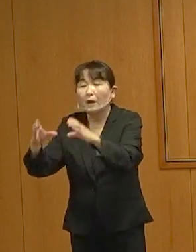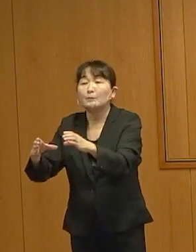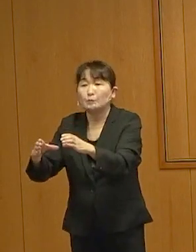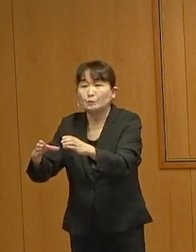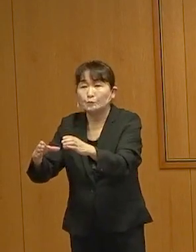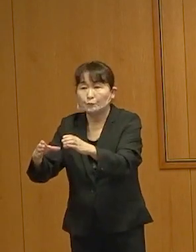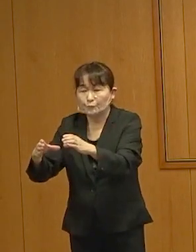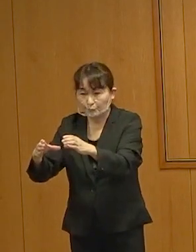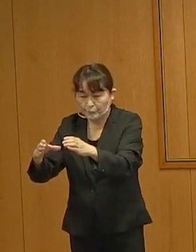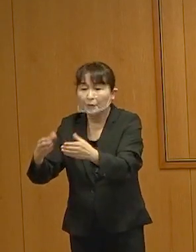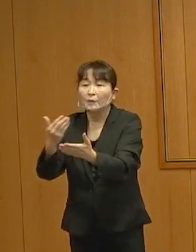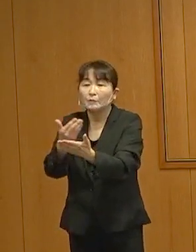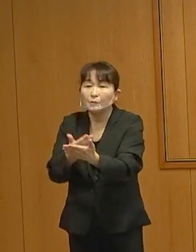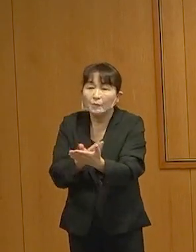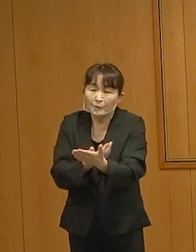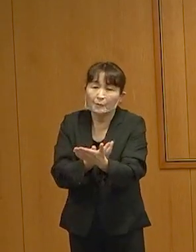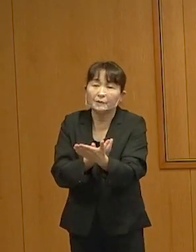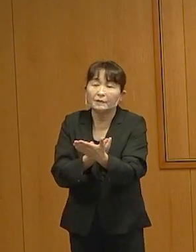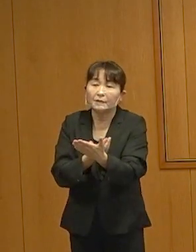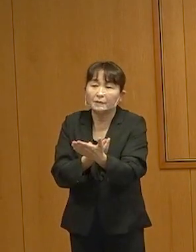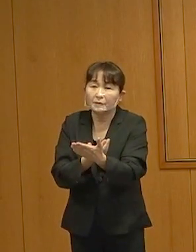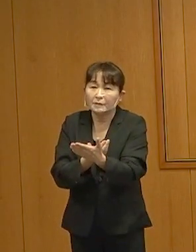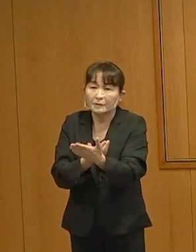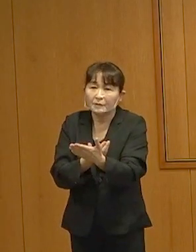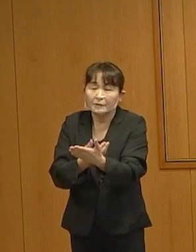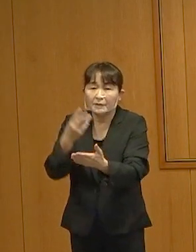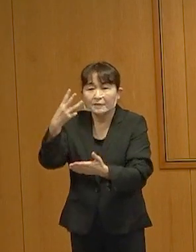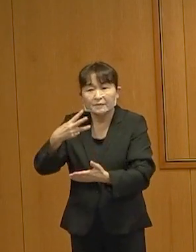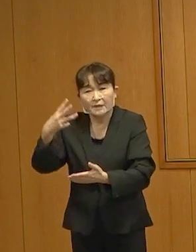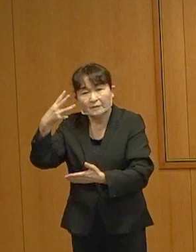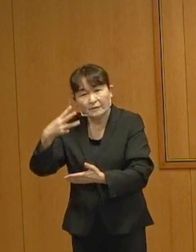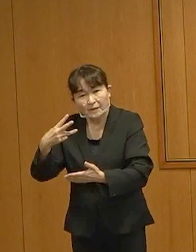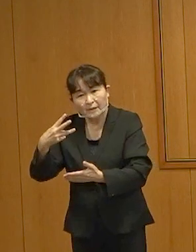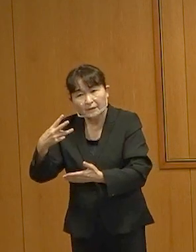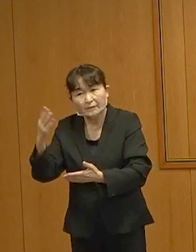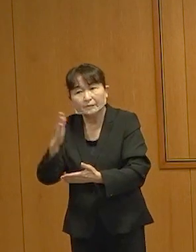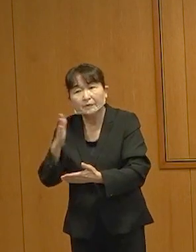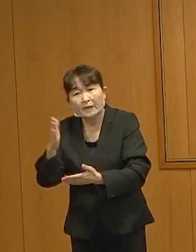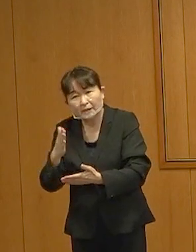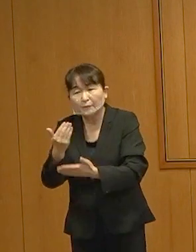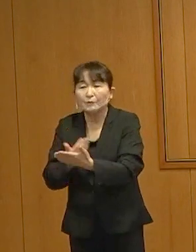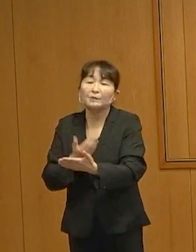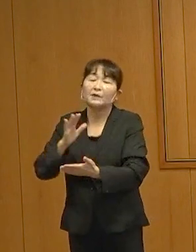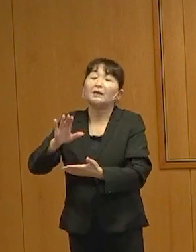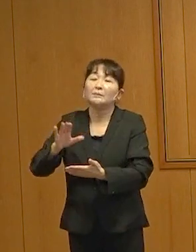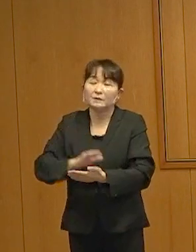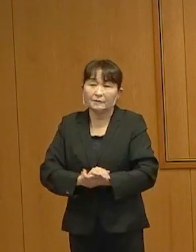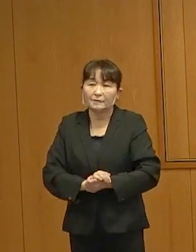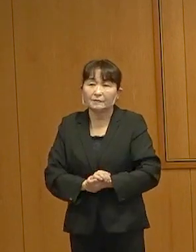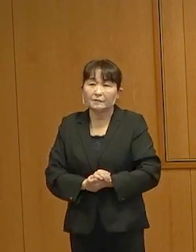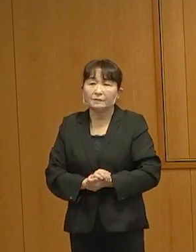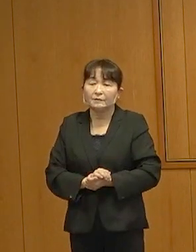今ですね、残りが、約3000ぐらい空きがございます。